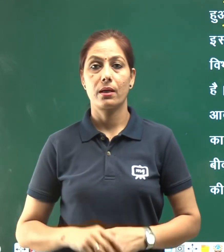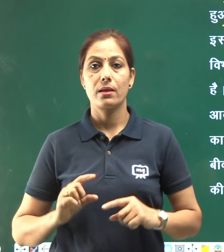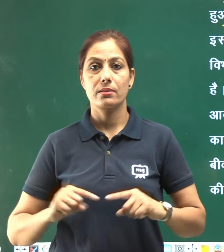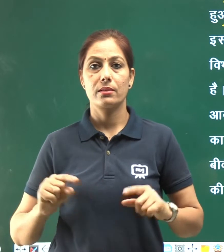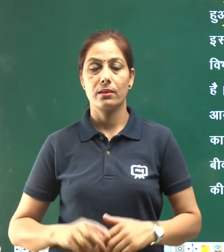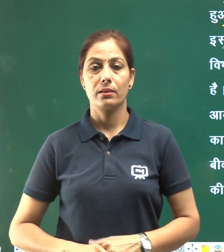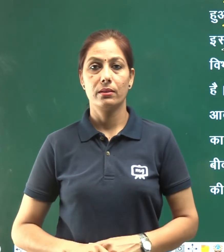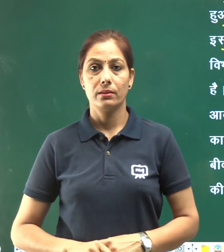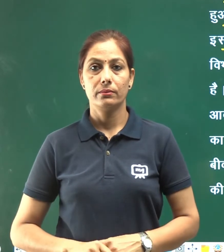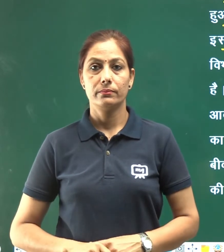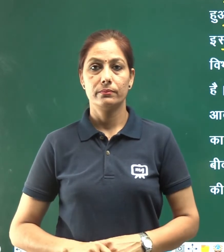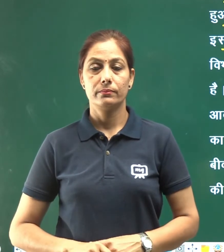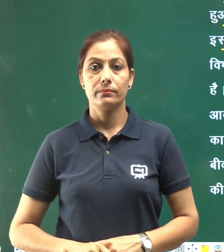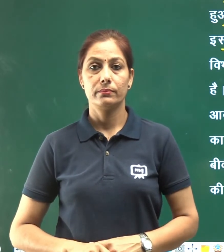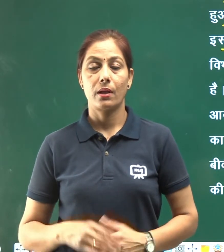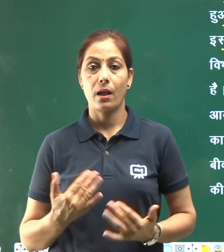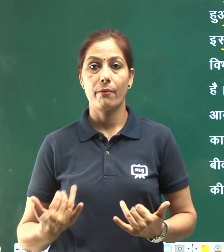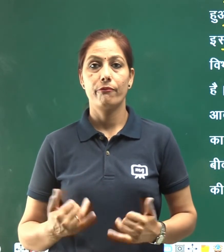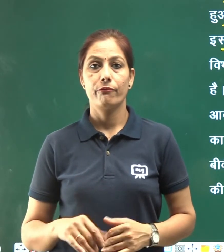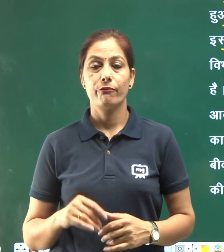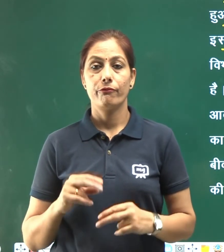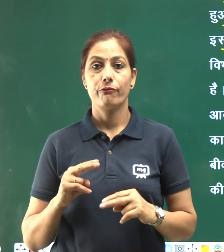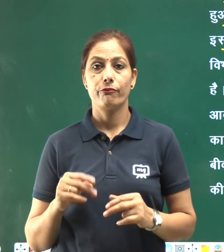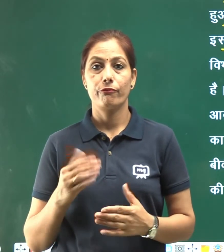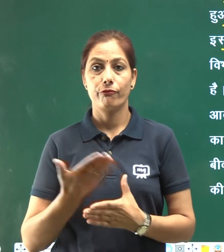इसलिए अब फाइल